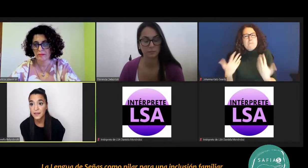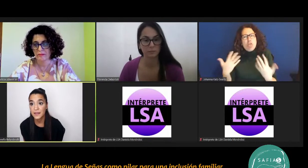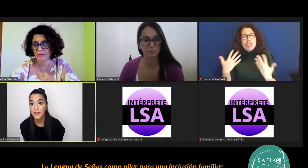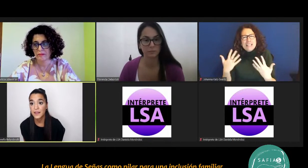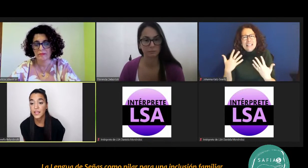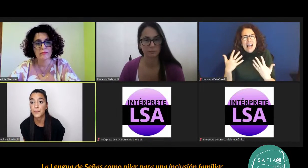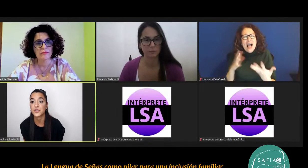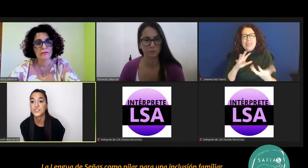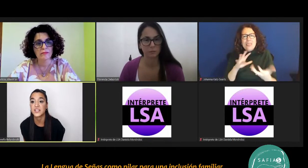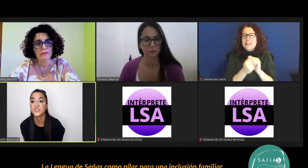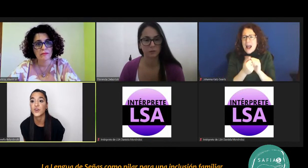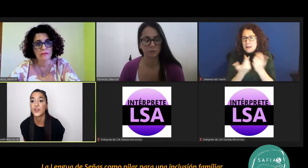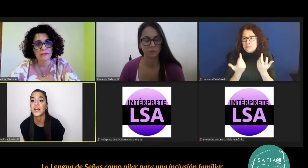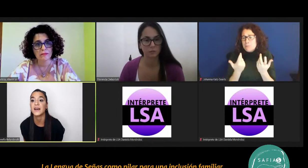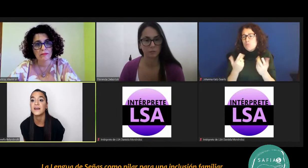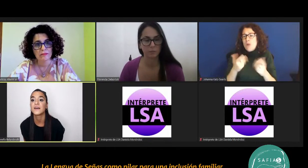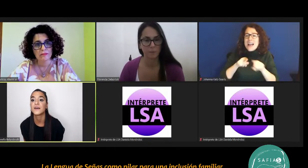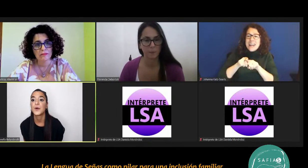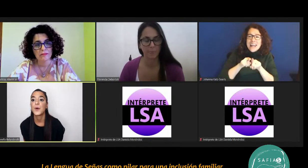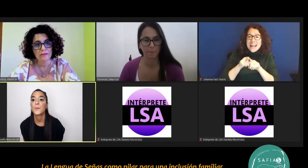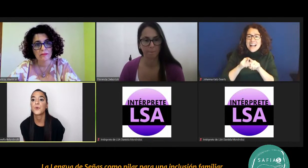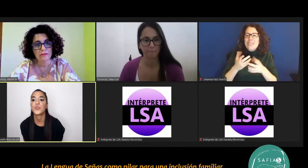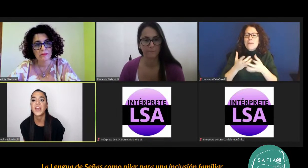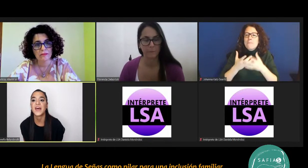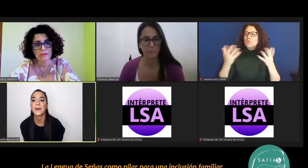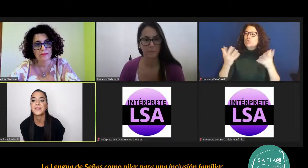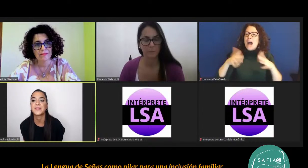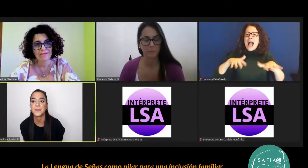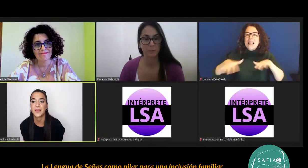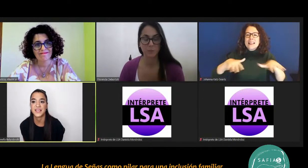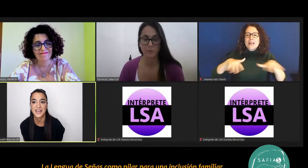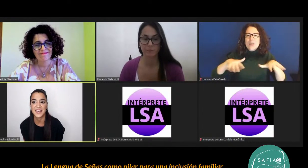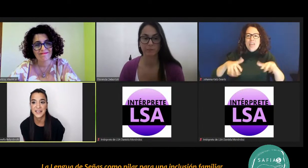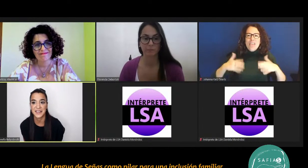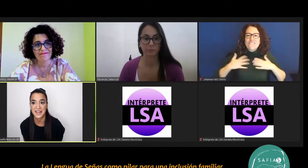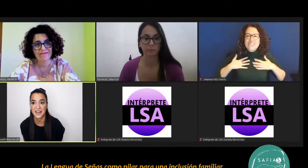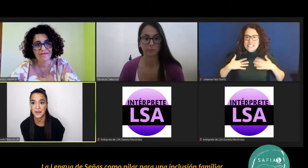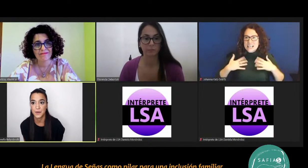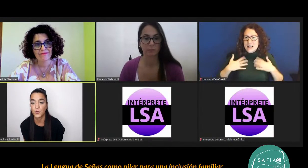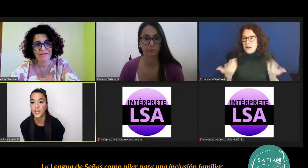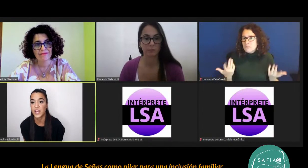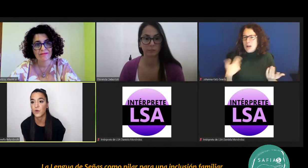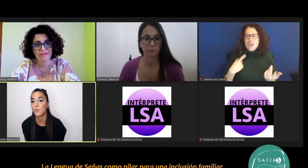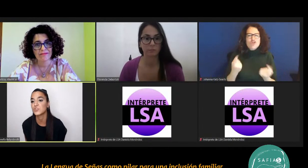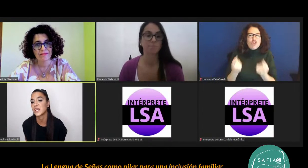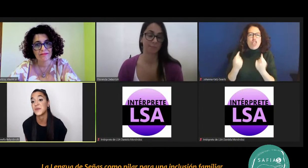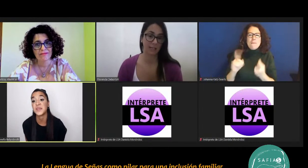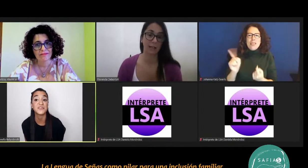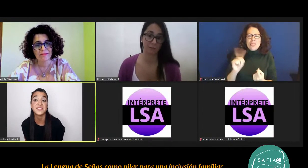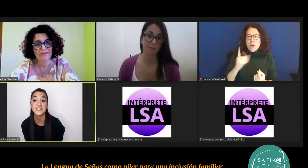pensaba que por ser sorda podía adaptarme a esa carrera, porque era